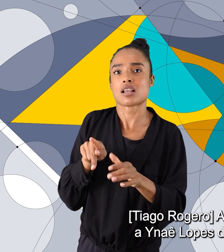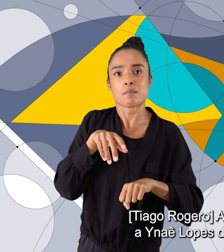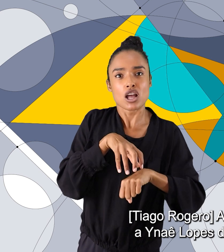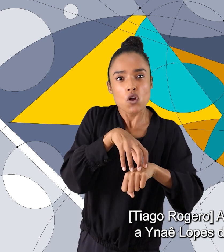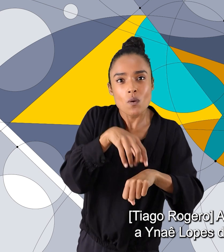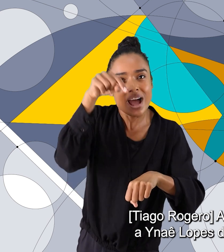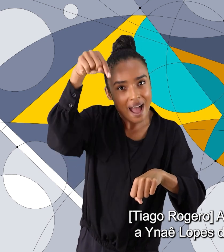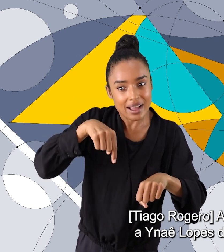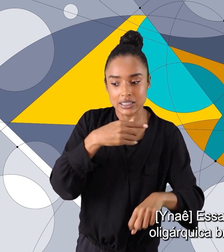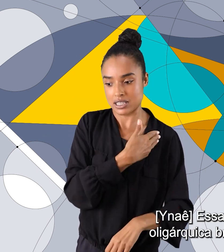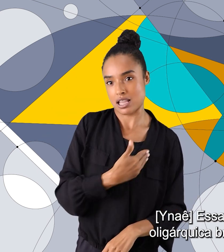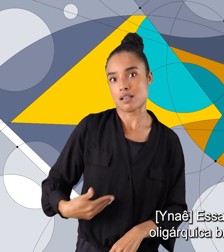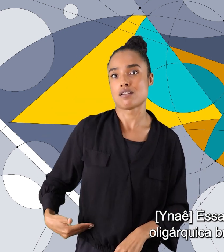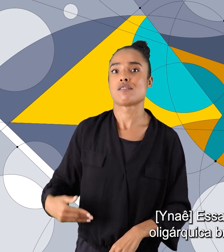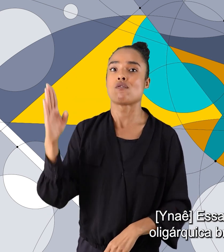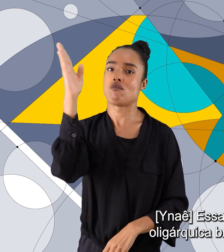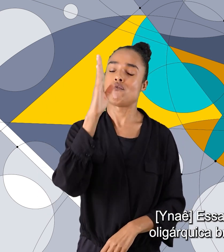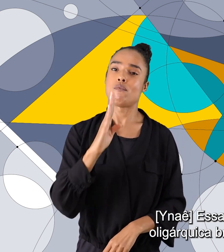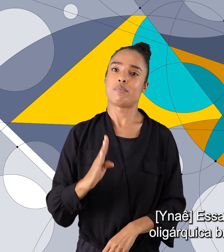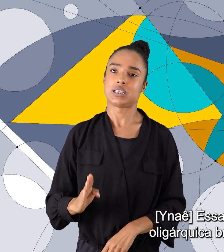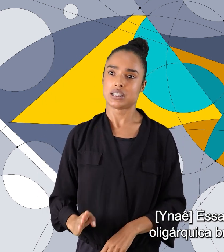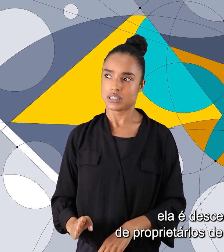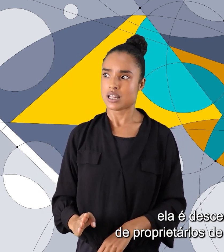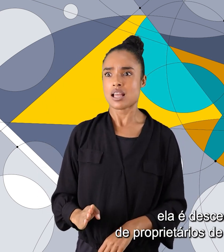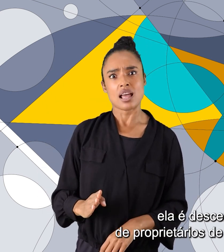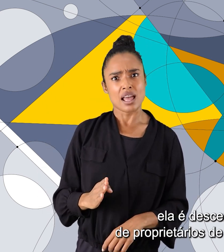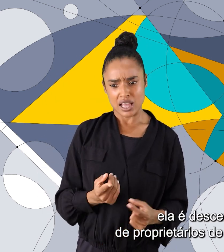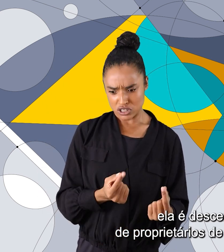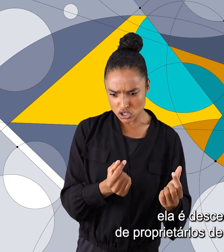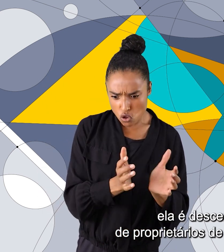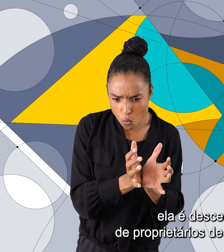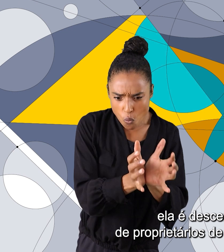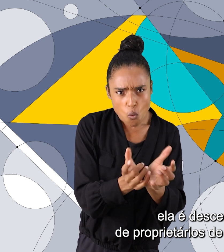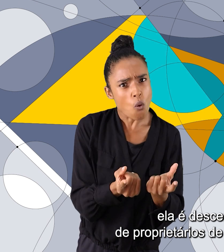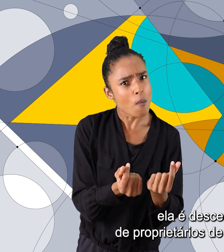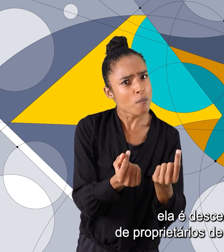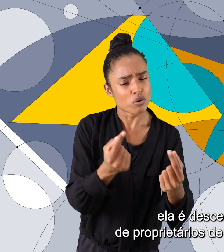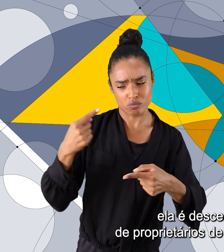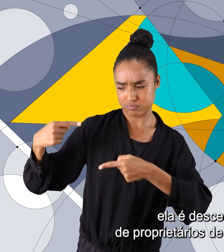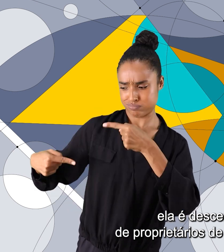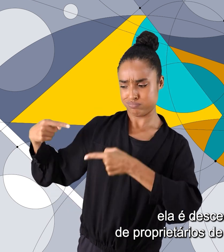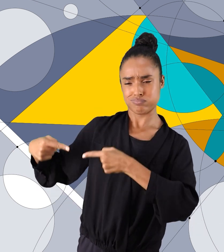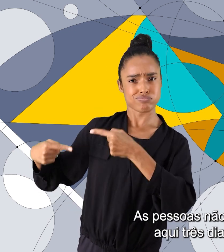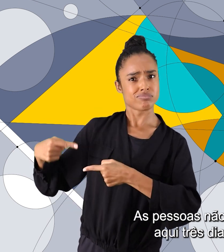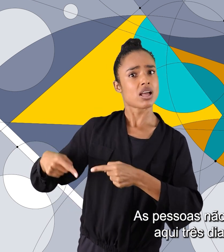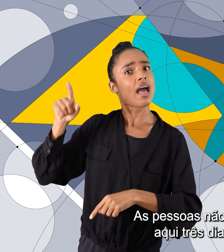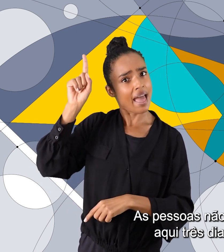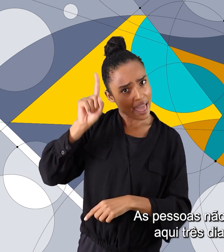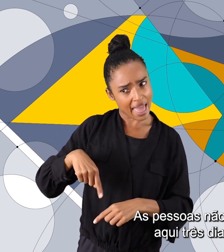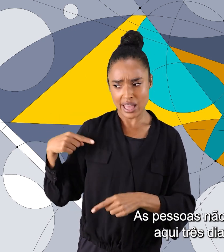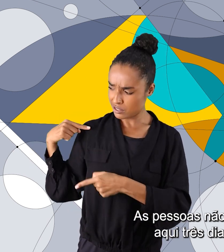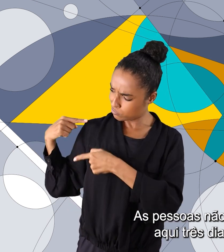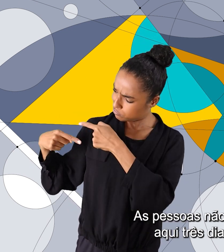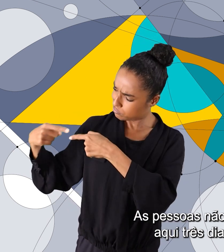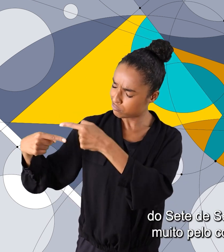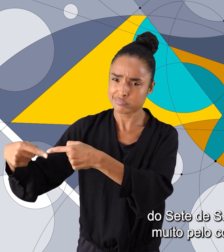novo, a Inaê Lopes dos Santos. Essa classe oligárquica brasileira, ela é descendente de proprietários escravizados. As pessoas não chegaram